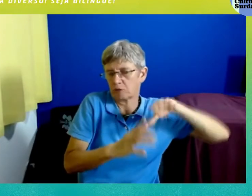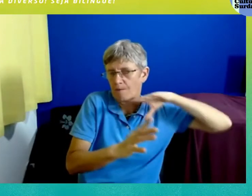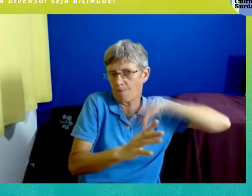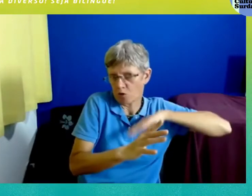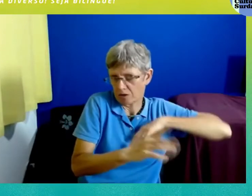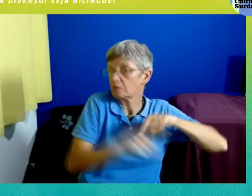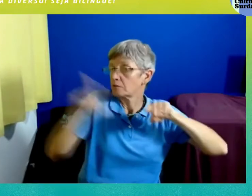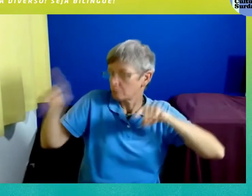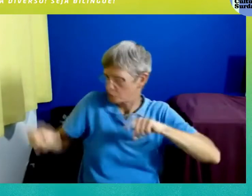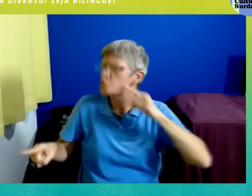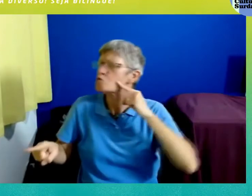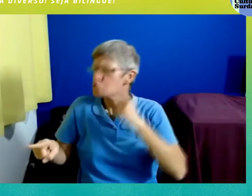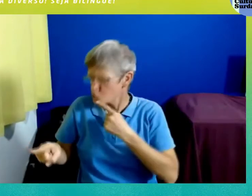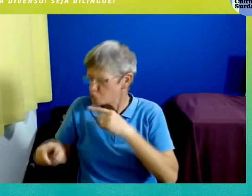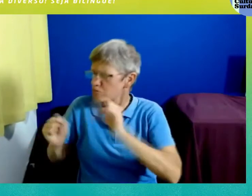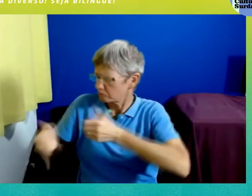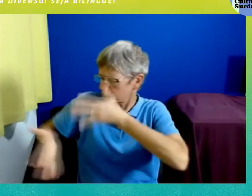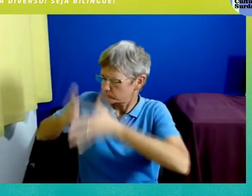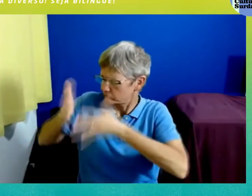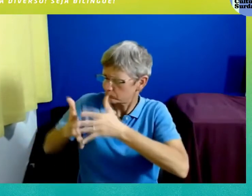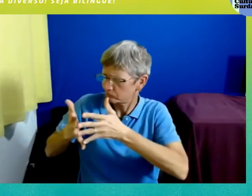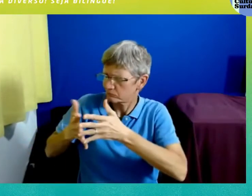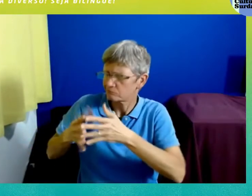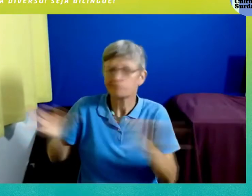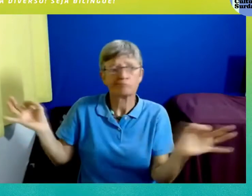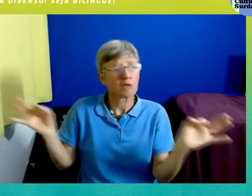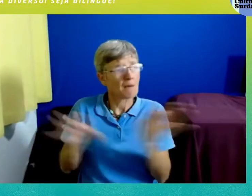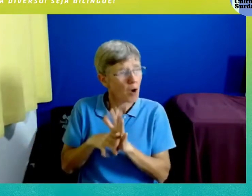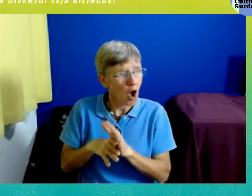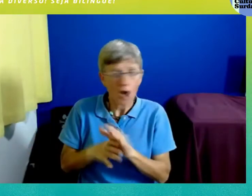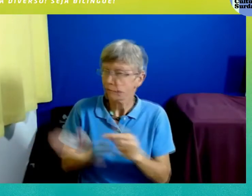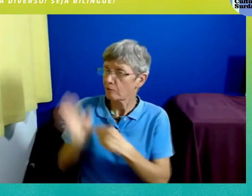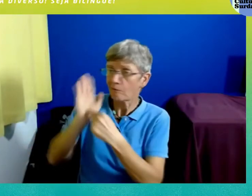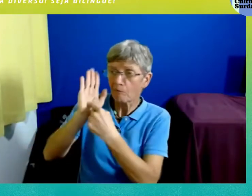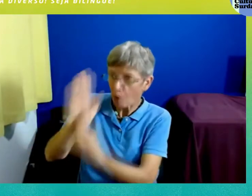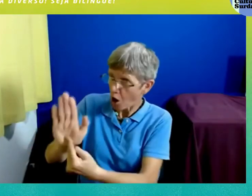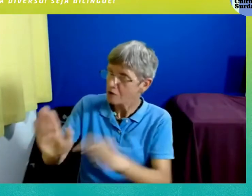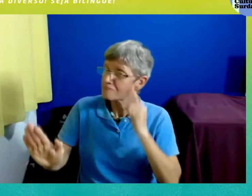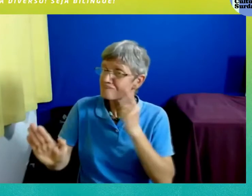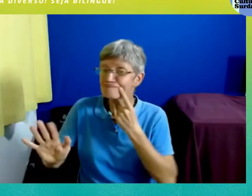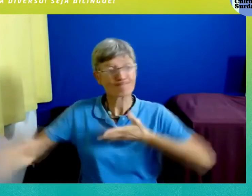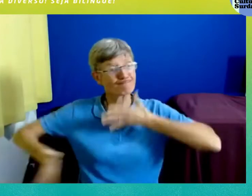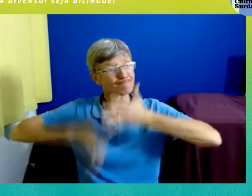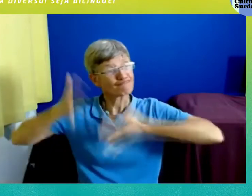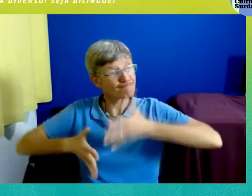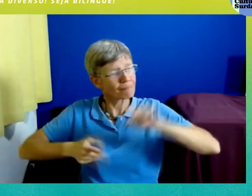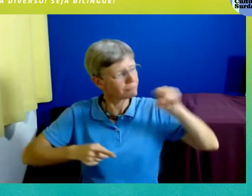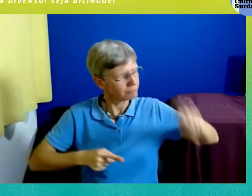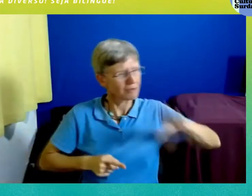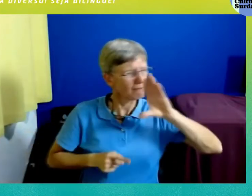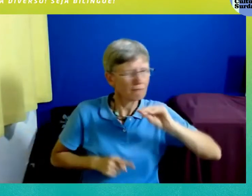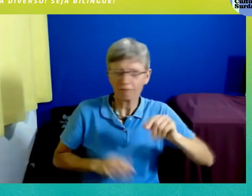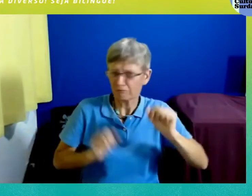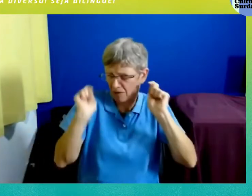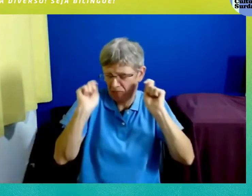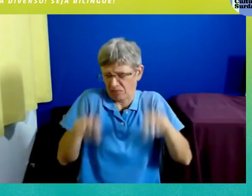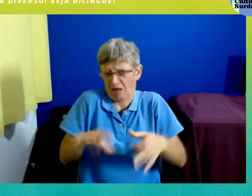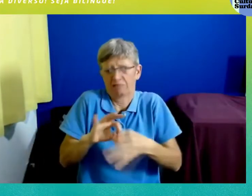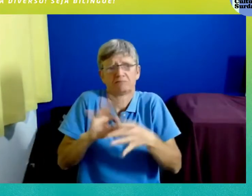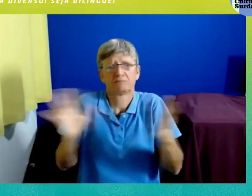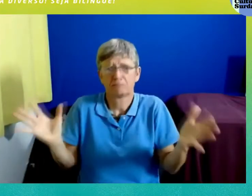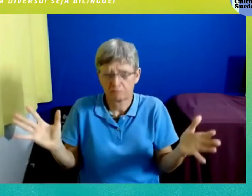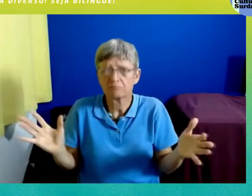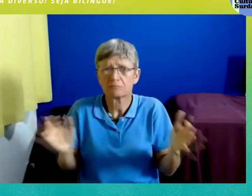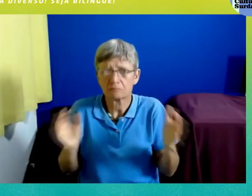o ouvinte também vai fazer em português e o surdo vai fazer em Libras. No final, cada um mostra. O surdo ele